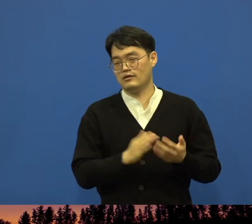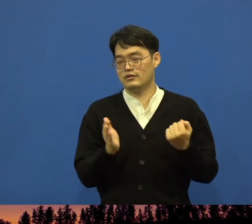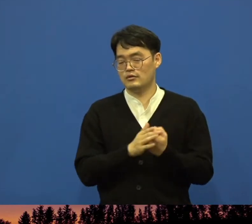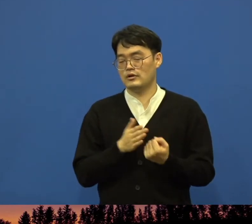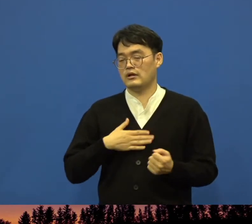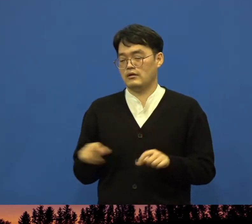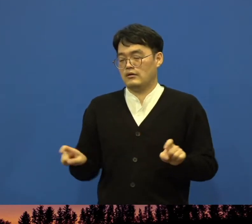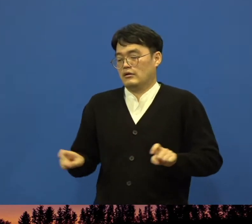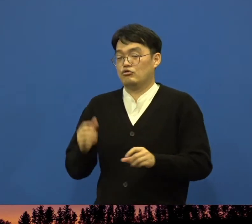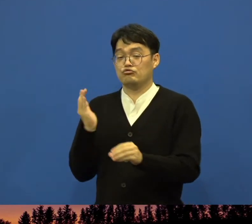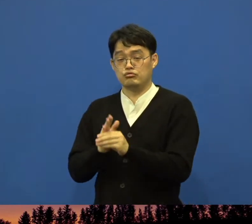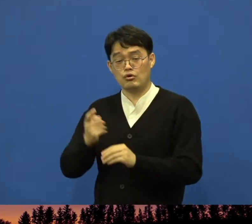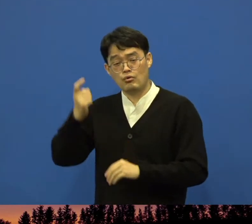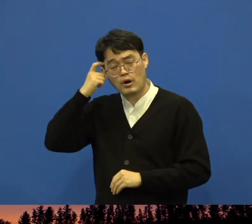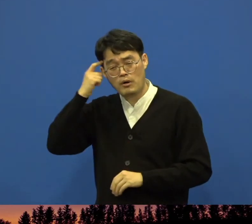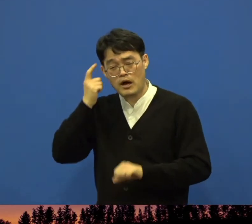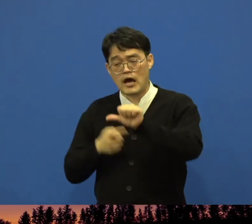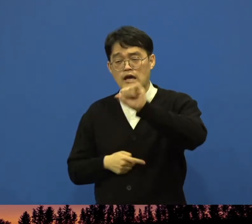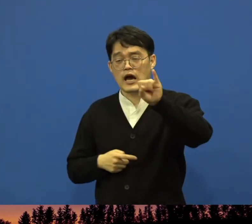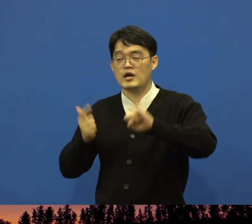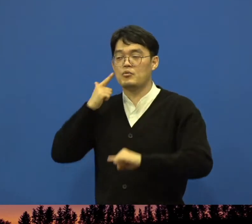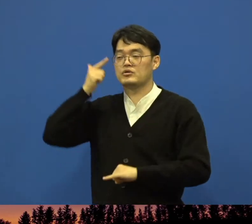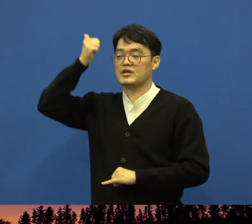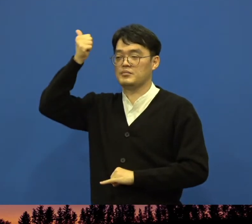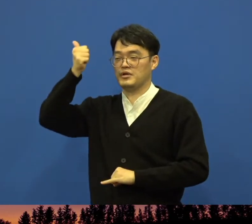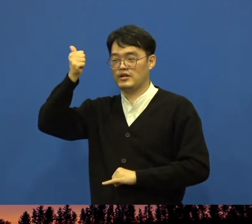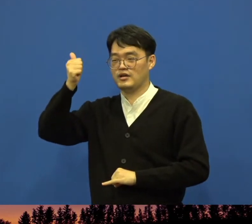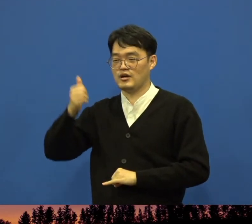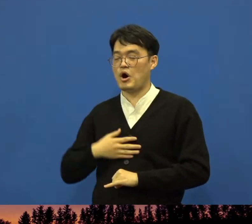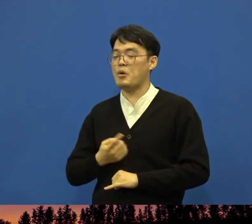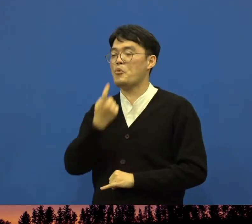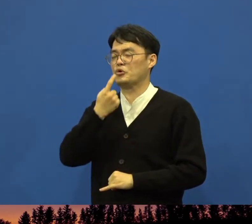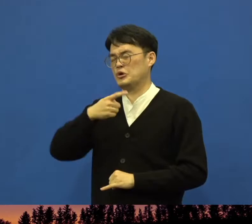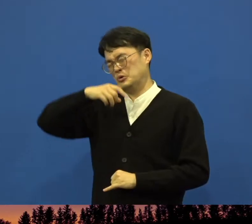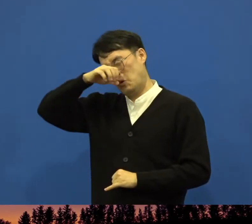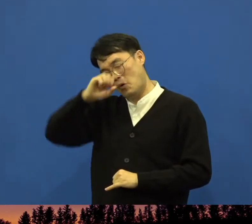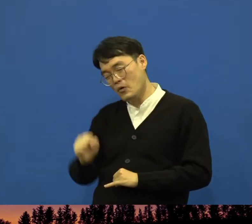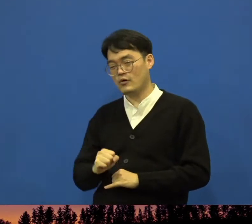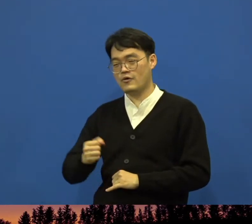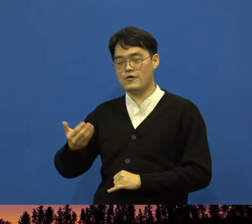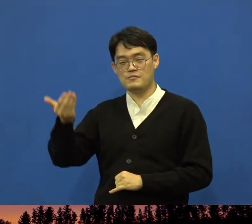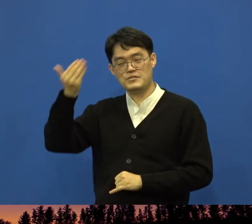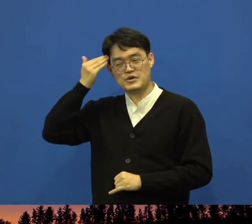인공지능 목사님이 나와가지고 목소리를 최적화시켜가지고